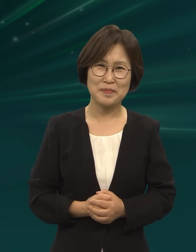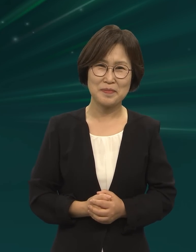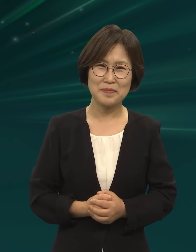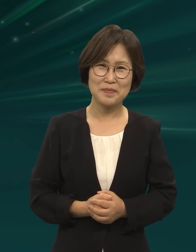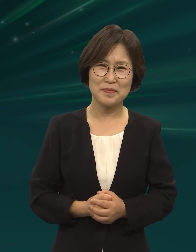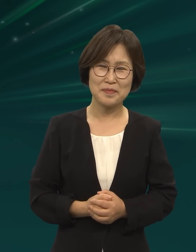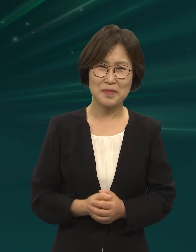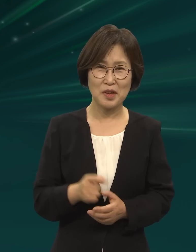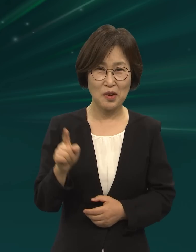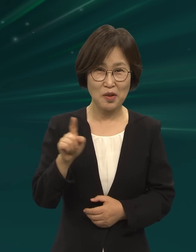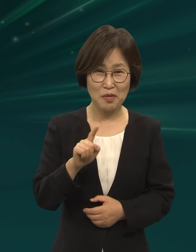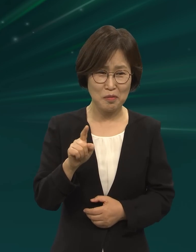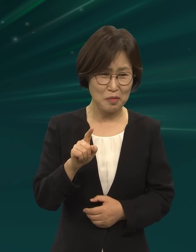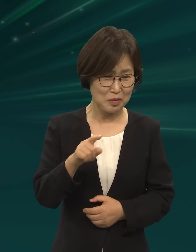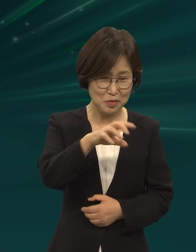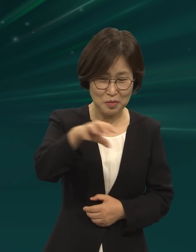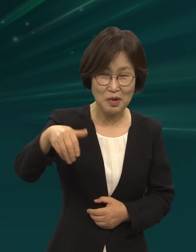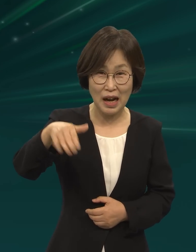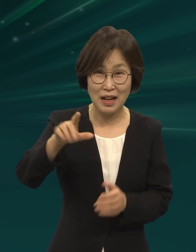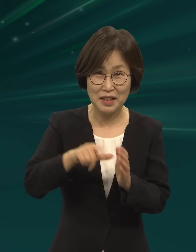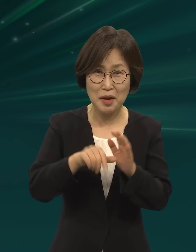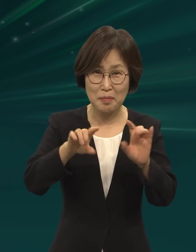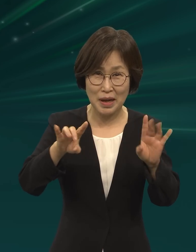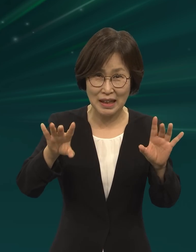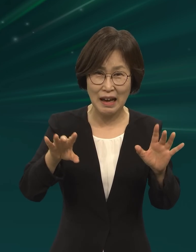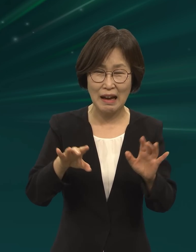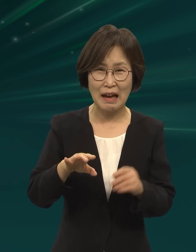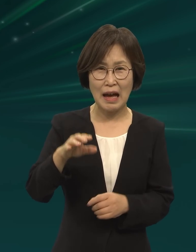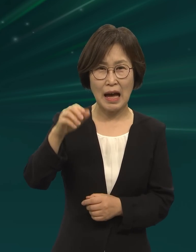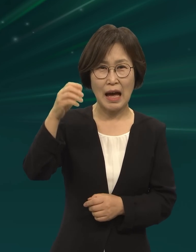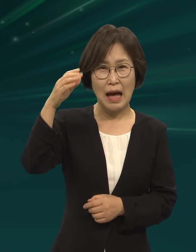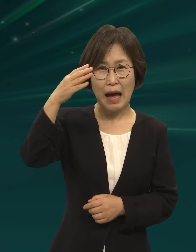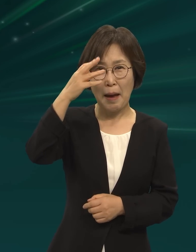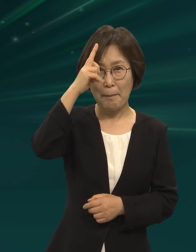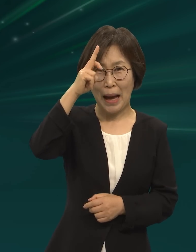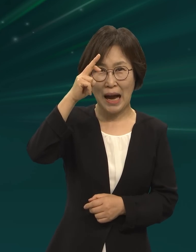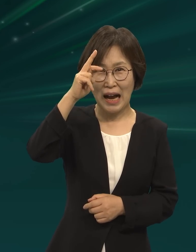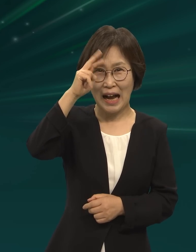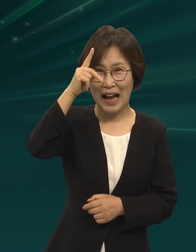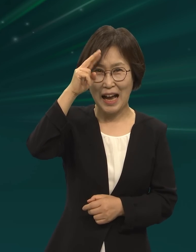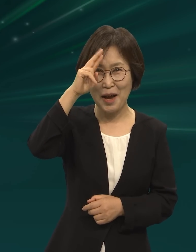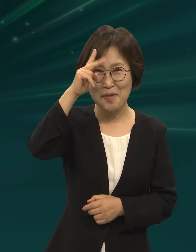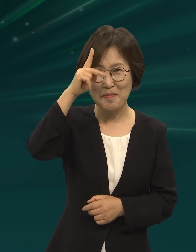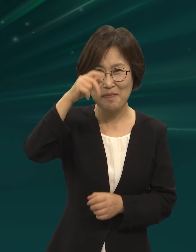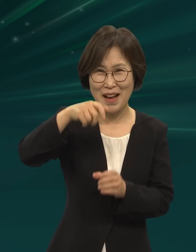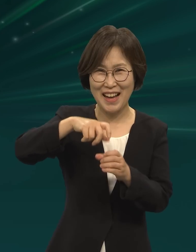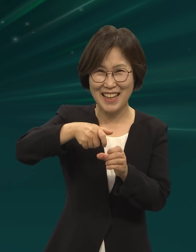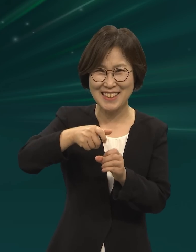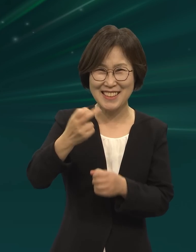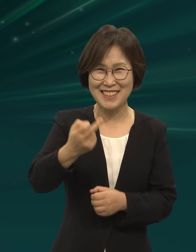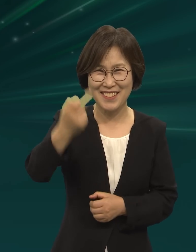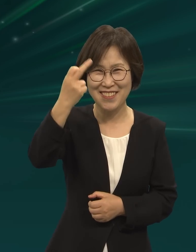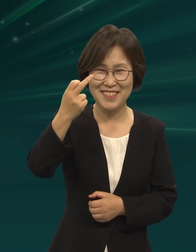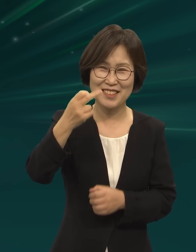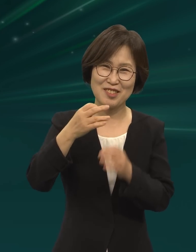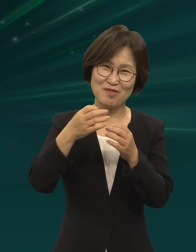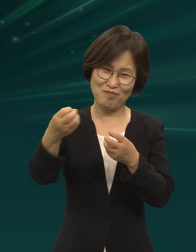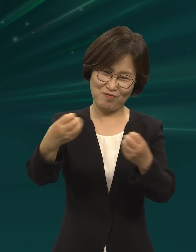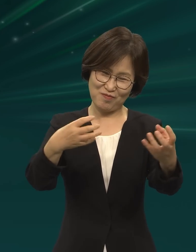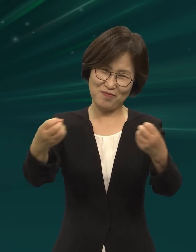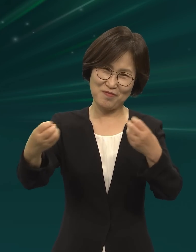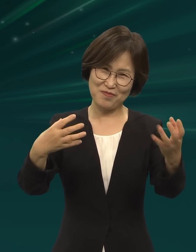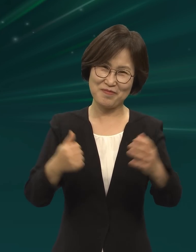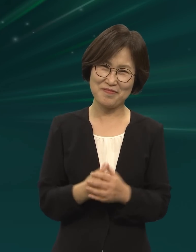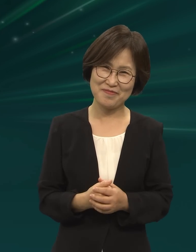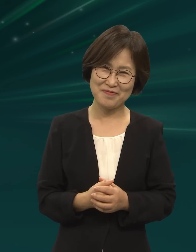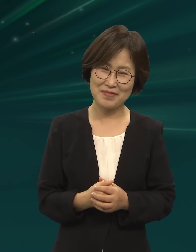그래서 어디 가도 바카스 형. 그래서 이름이 제 닉네임으로 사용해야겠다. 그래서 저는 제 이름 천던,